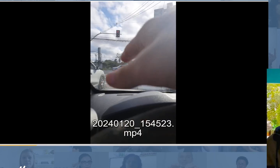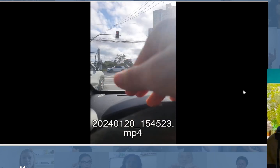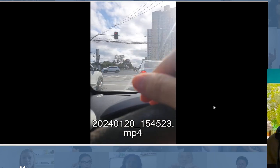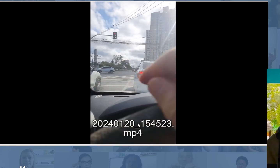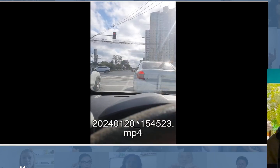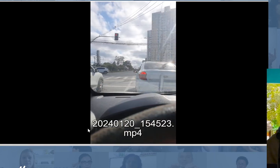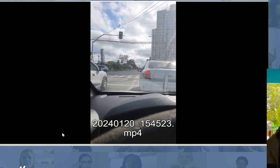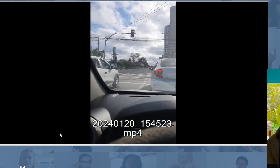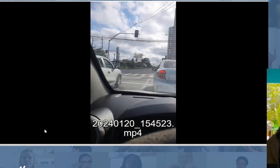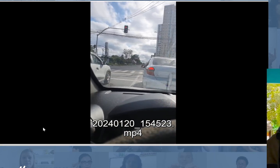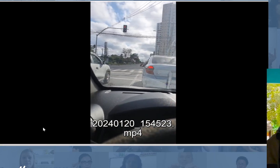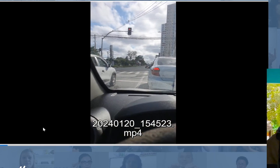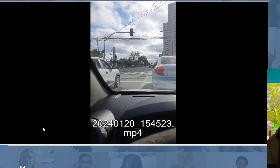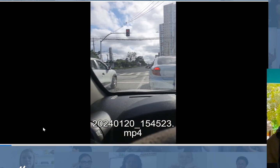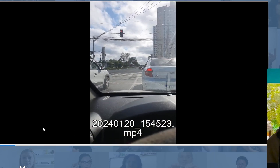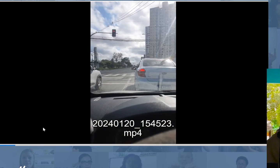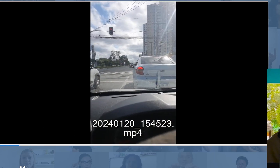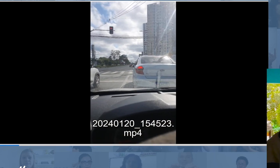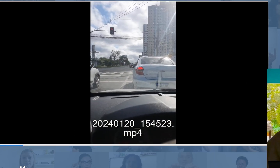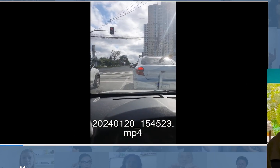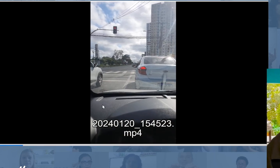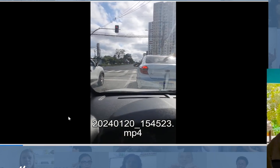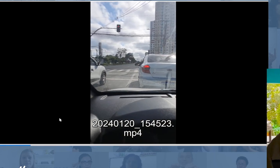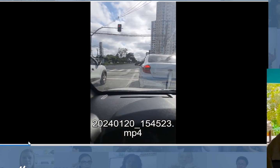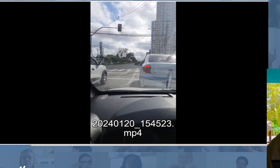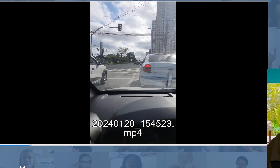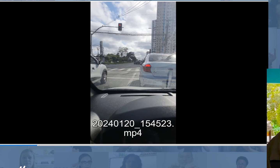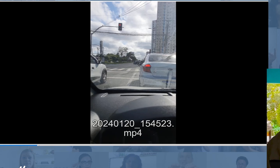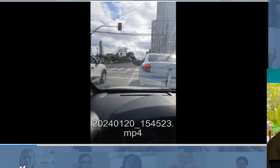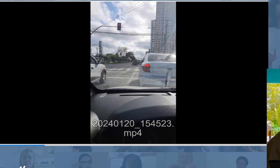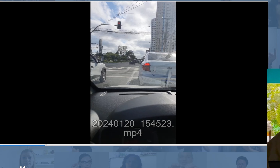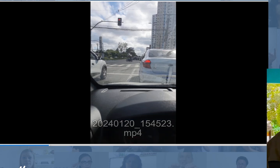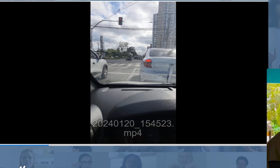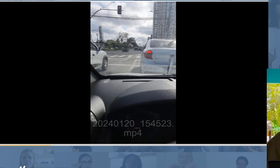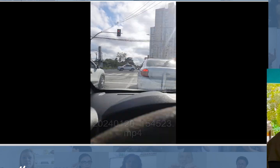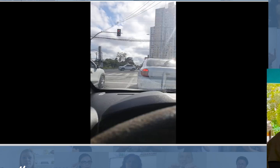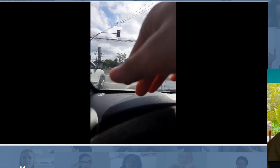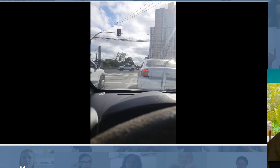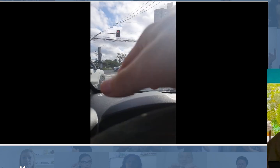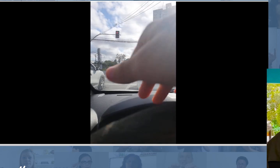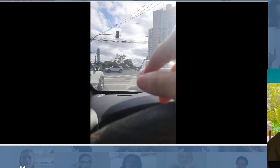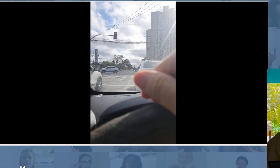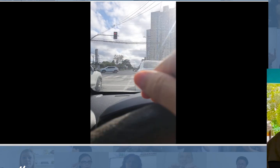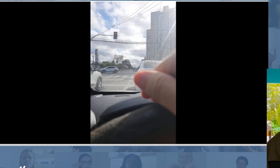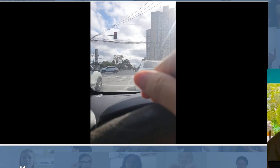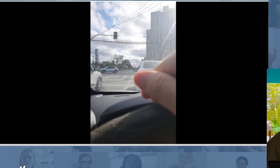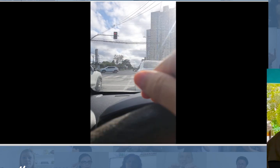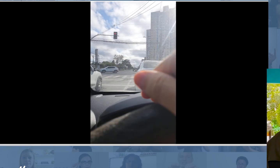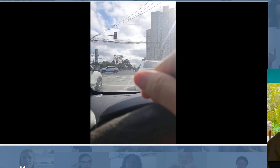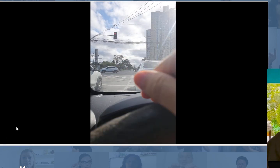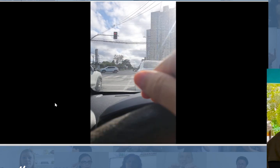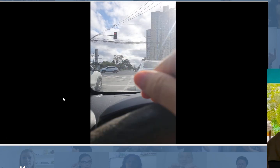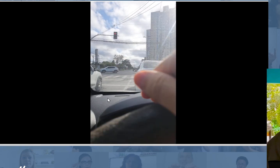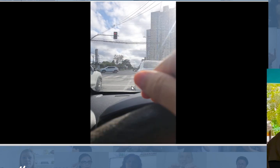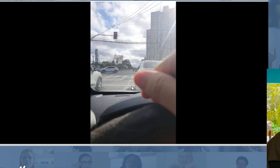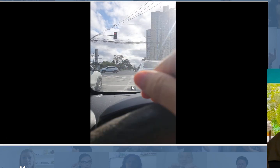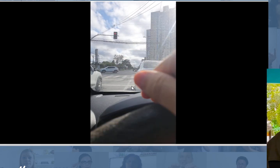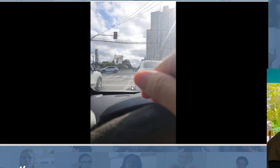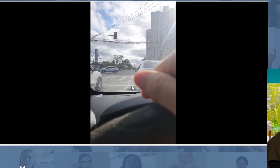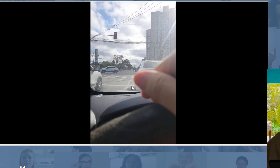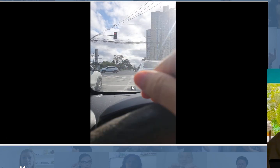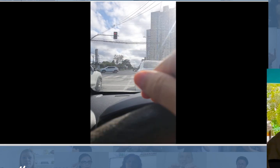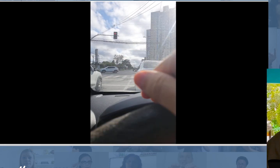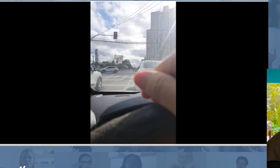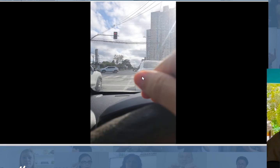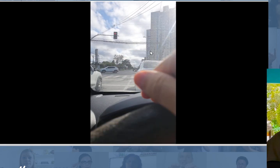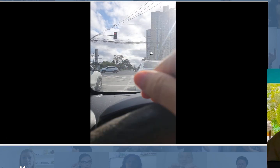aqui. A Libras é uma língua tão incrível. Nesse dia aqui, eu estava dentro do meu carro, e aí eu estou